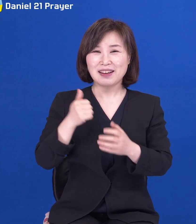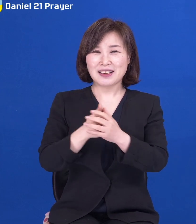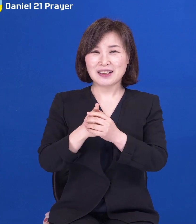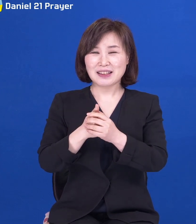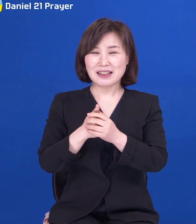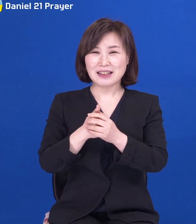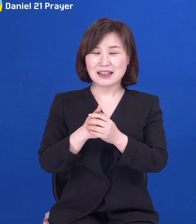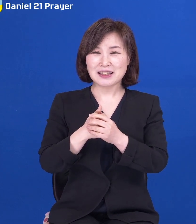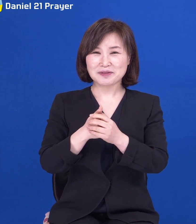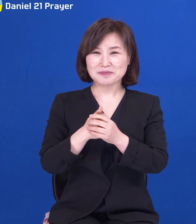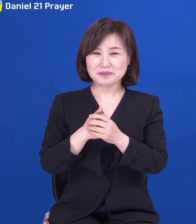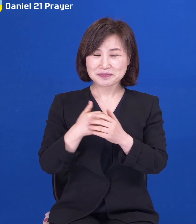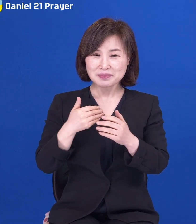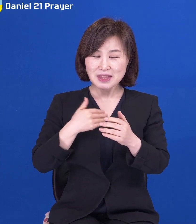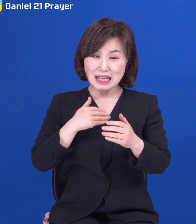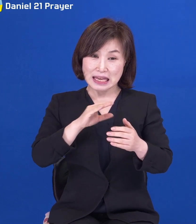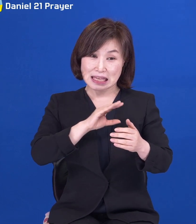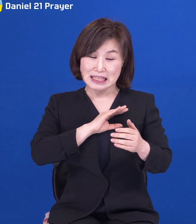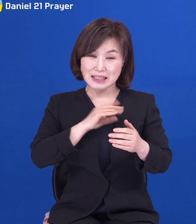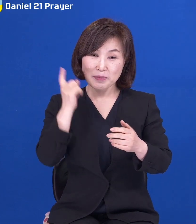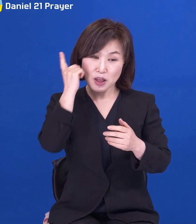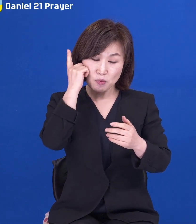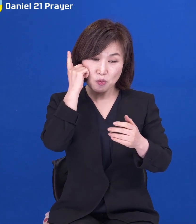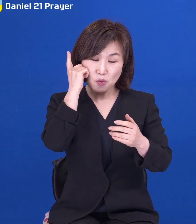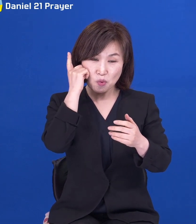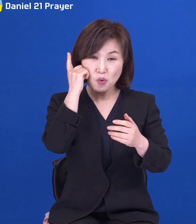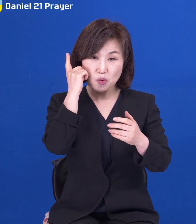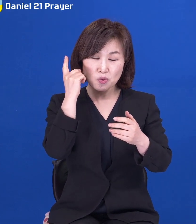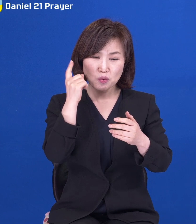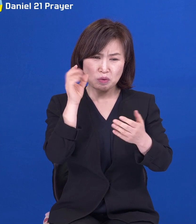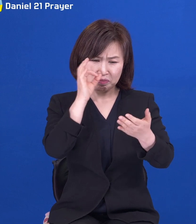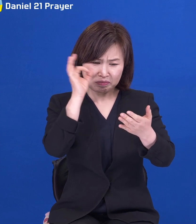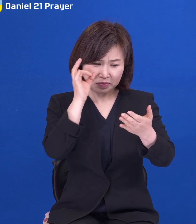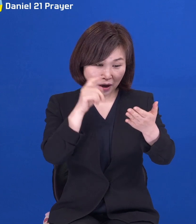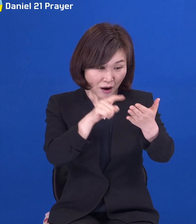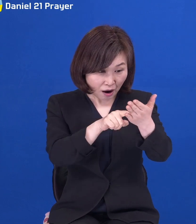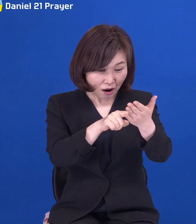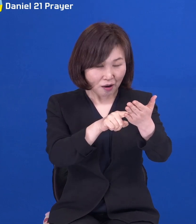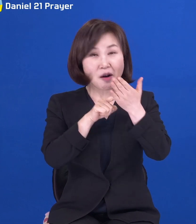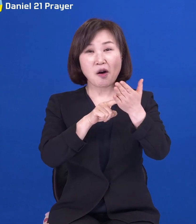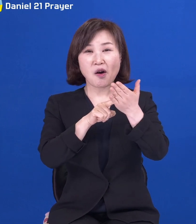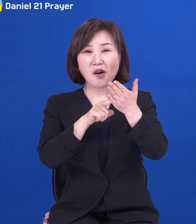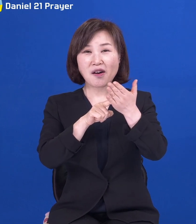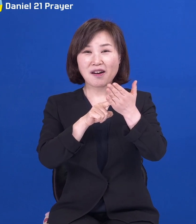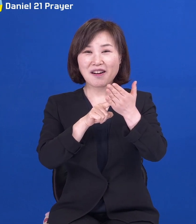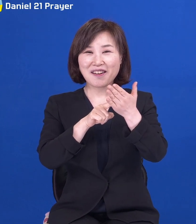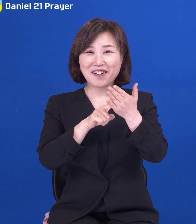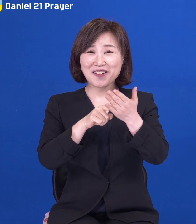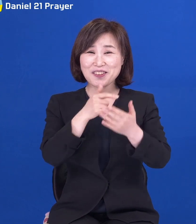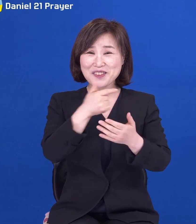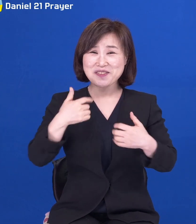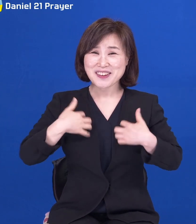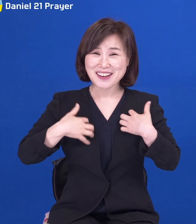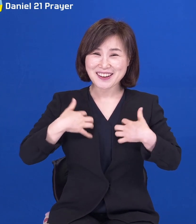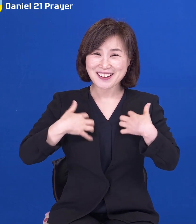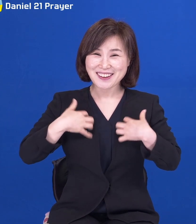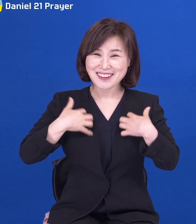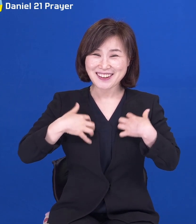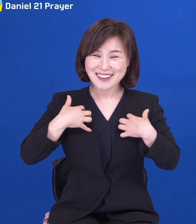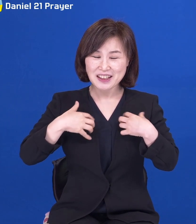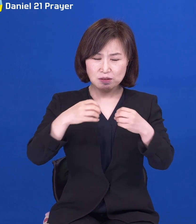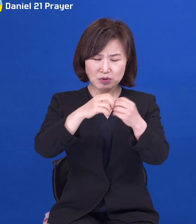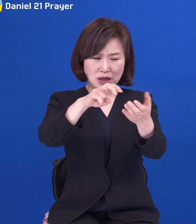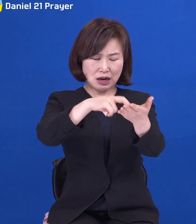페이스북에 제 이름을 검색하니까 배용호 장로 신학 때 두드려 이게 어떻게 그래 너무 반가워서 저한테 문자를 했는데 저는 모르고